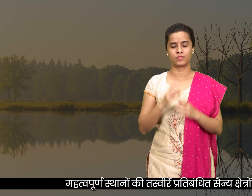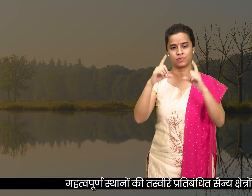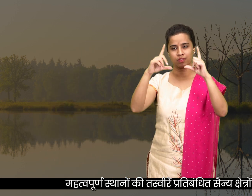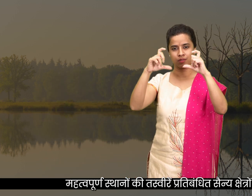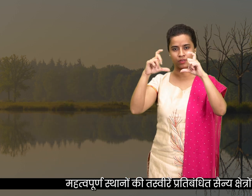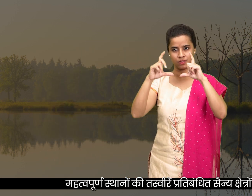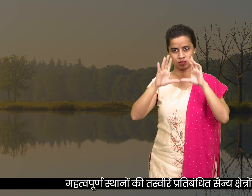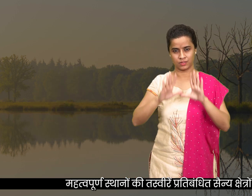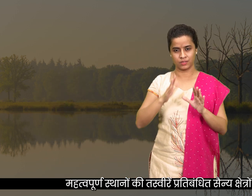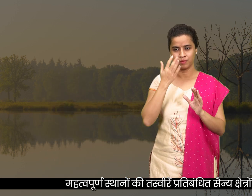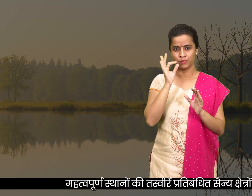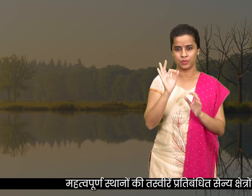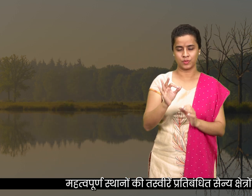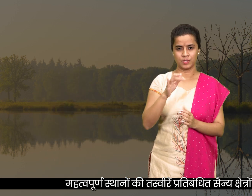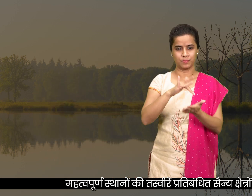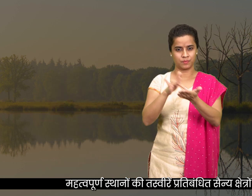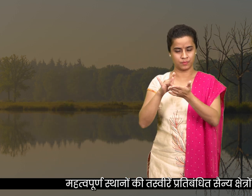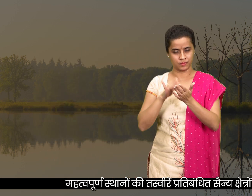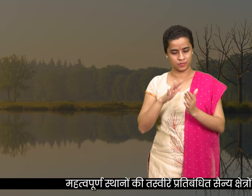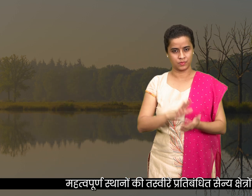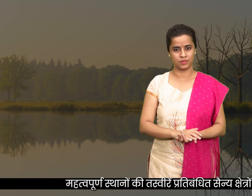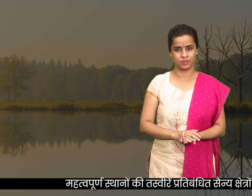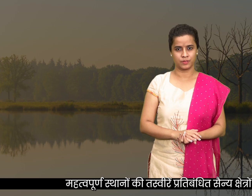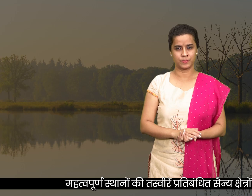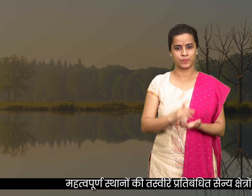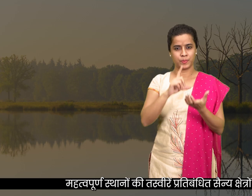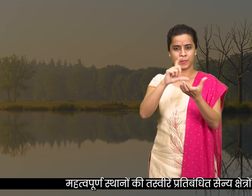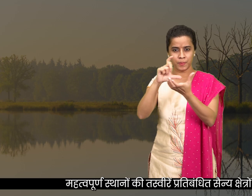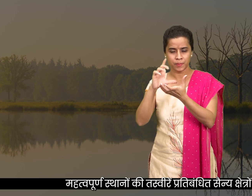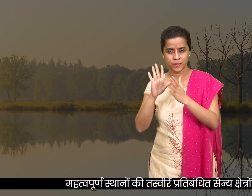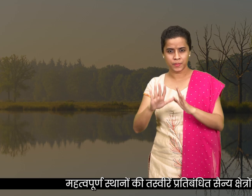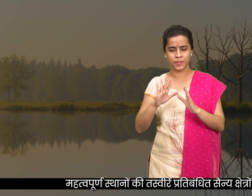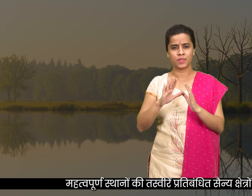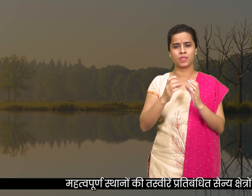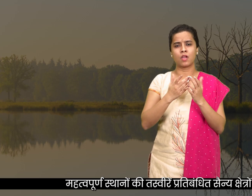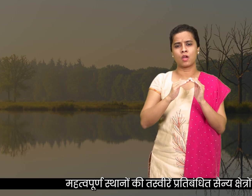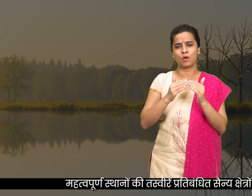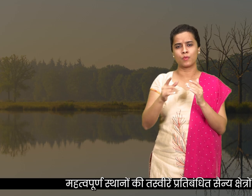महत्वपूर्ण स्थानों की तस्वीरें प्रतिबिंब सैन्य क्षेत्रों में प्रवेश किए